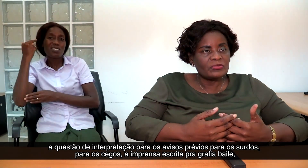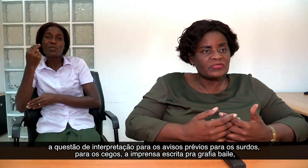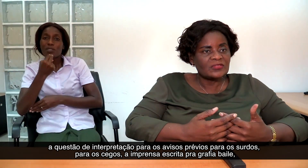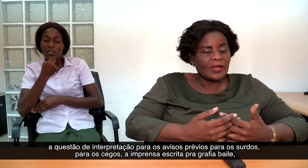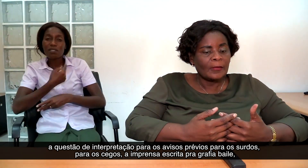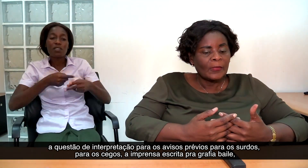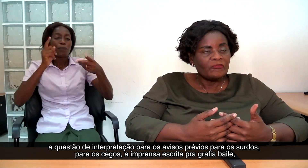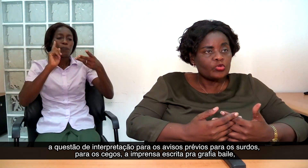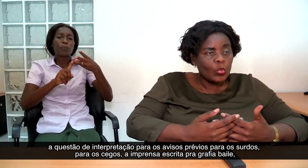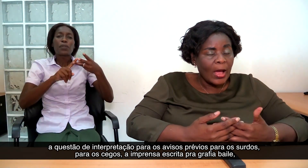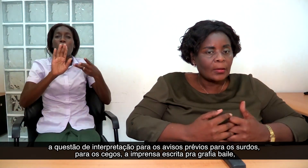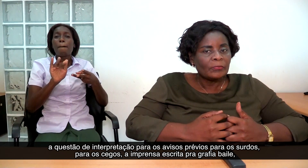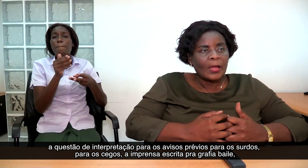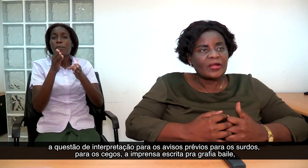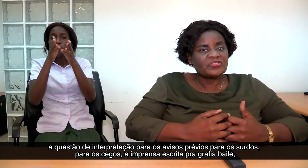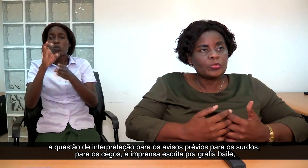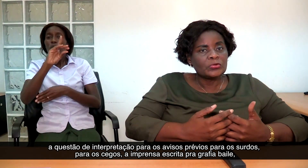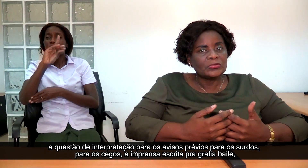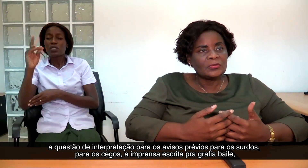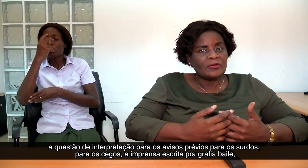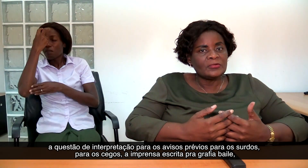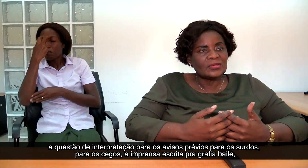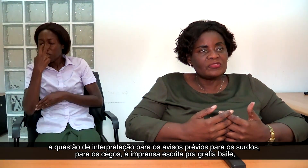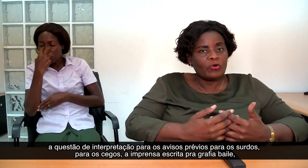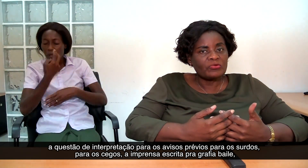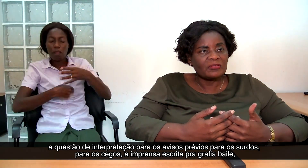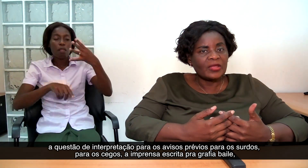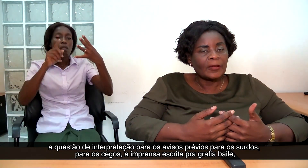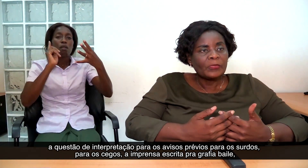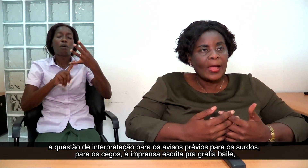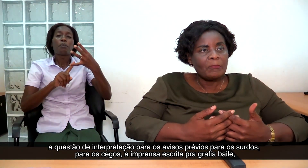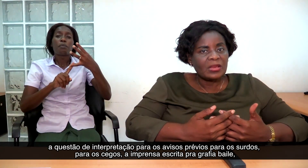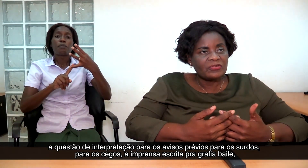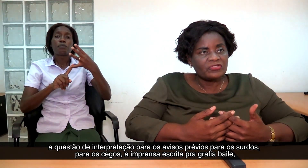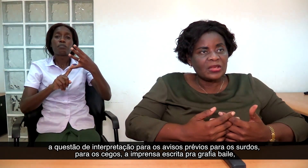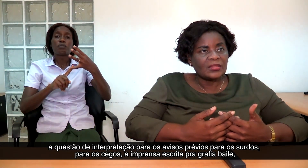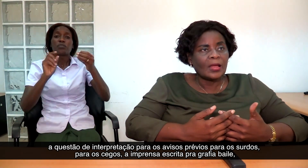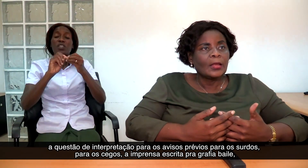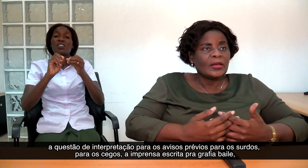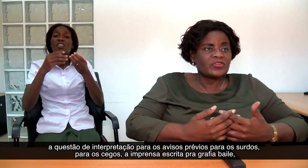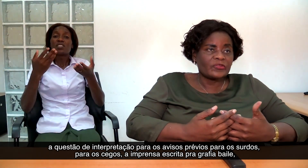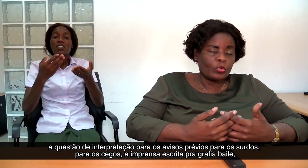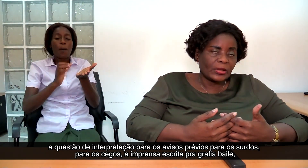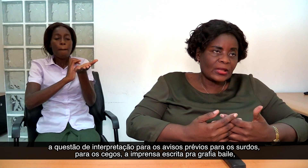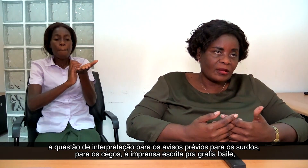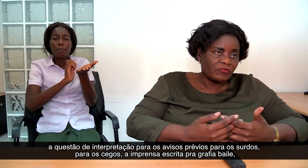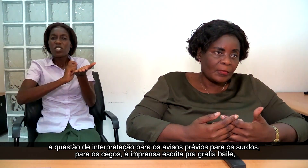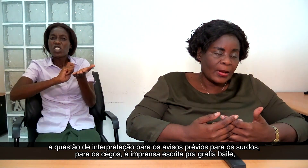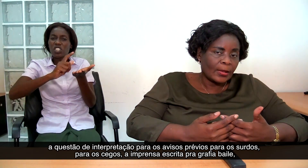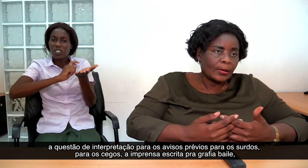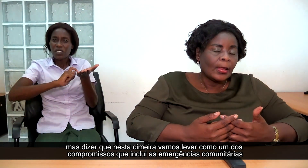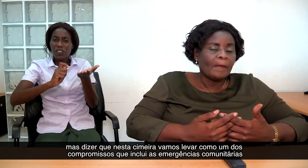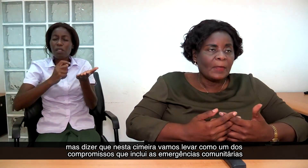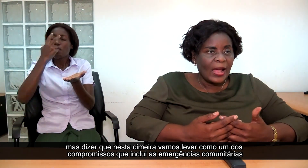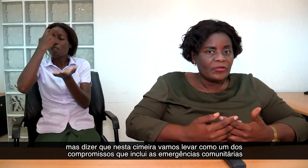com deficiência visual, a questão de se formos a ver a imprensa escrita, neste caso concreto a grafia